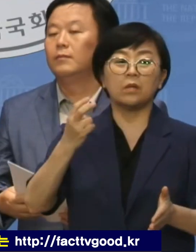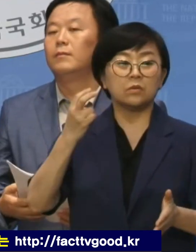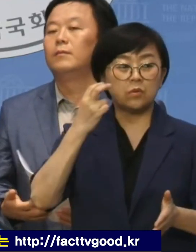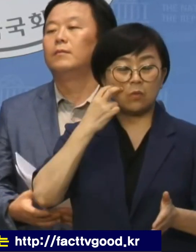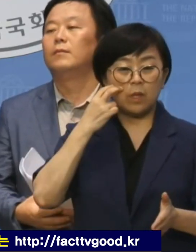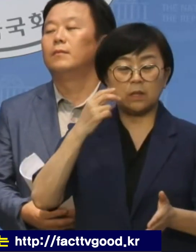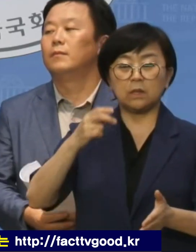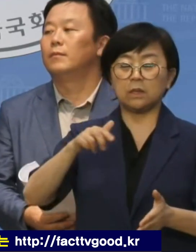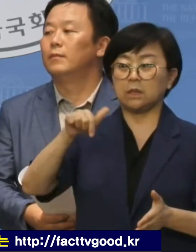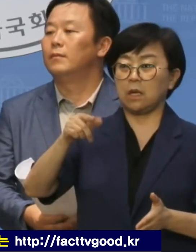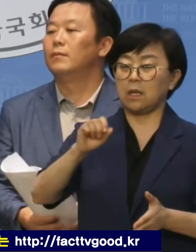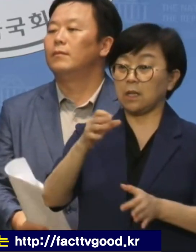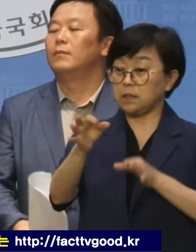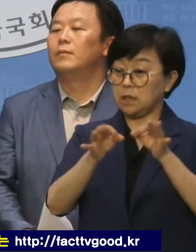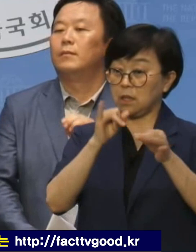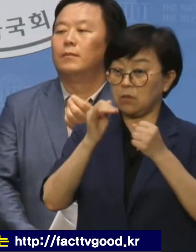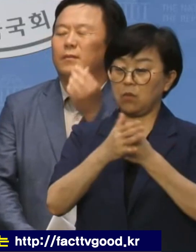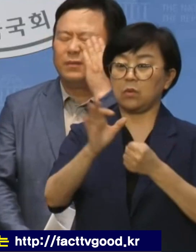송파에는 가락시장이 있습니다.